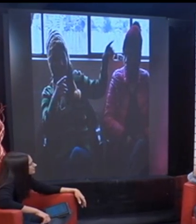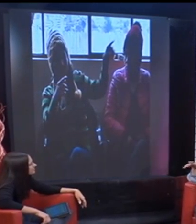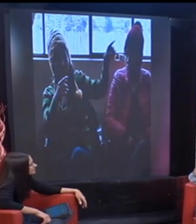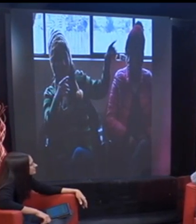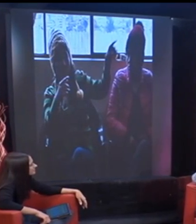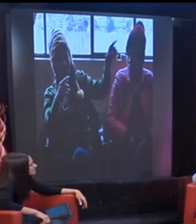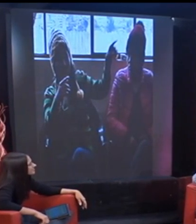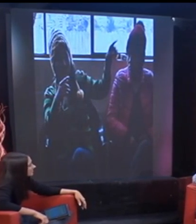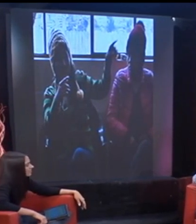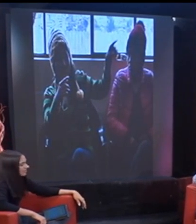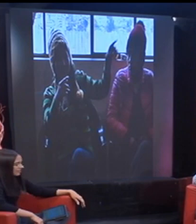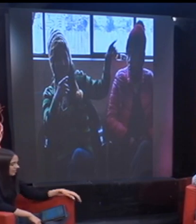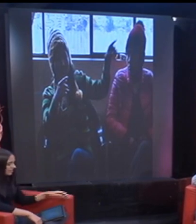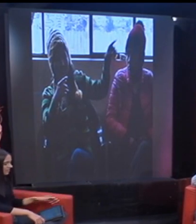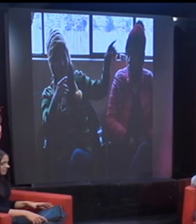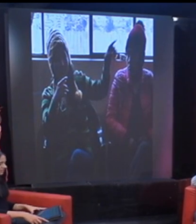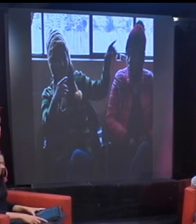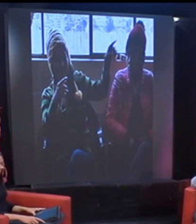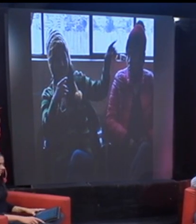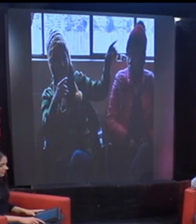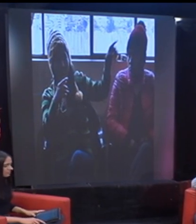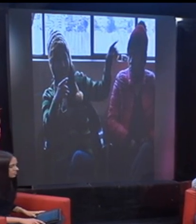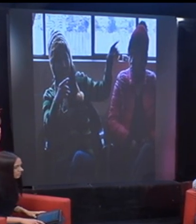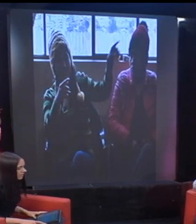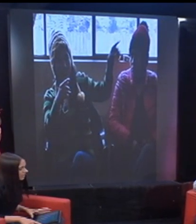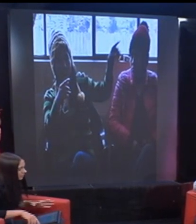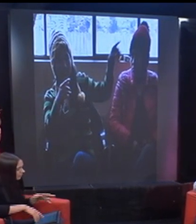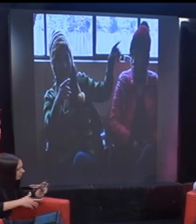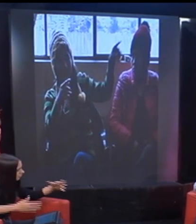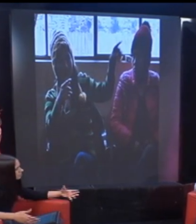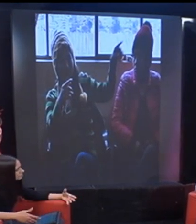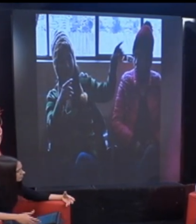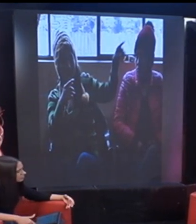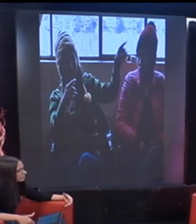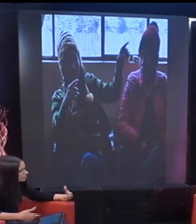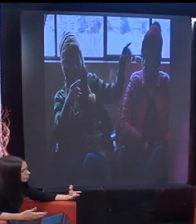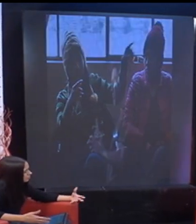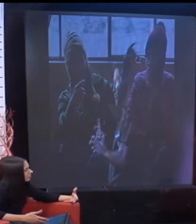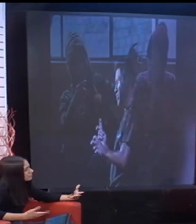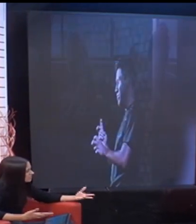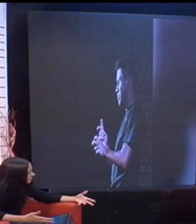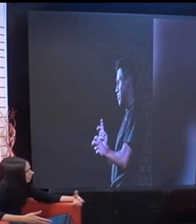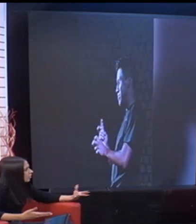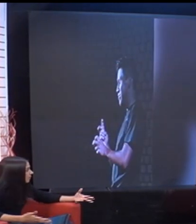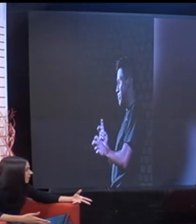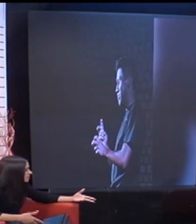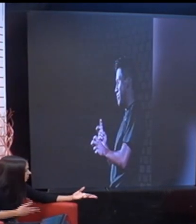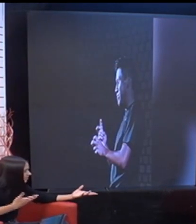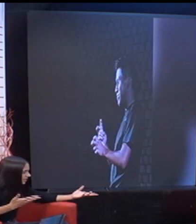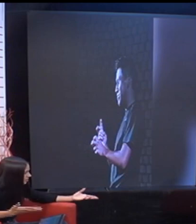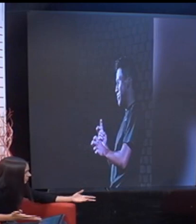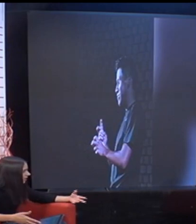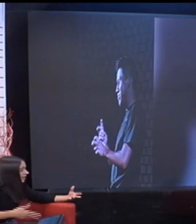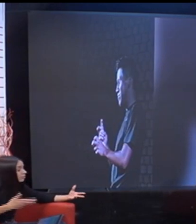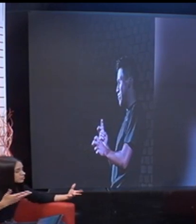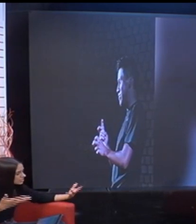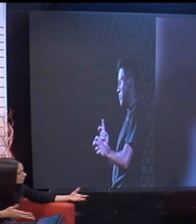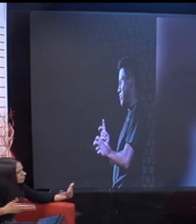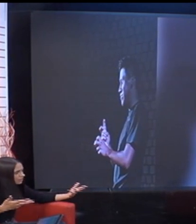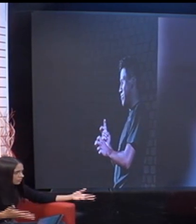cosa. Nani, hacerte una consulta. Cada vez vemos que son mucho más visibles los espacios internacionales, conciertos, grandes conciertos de